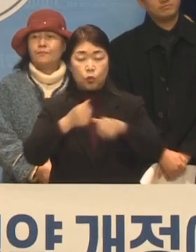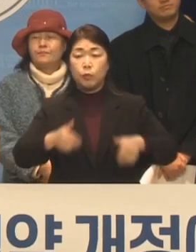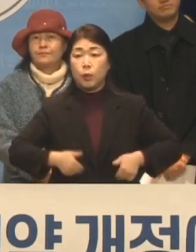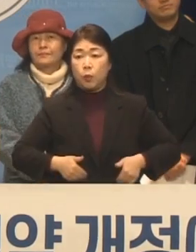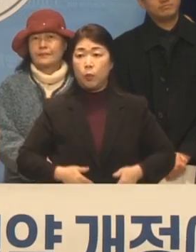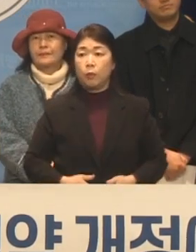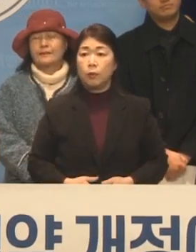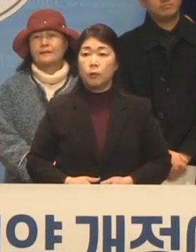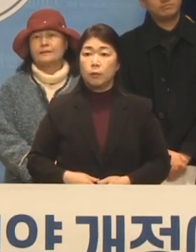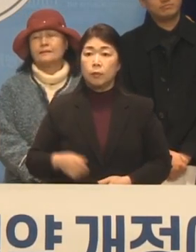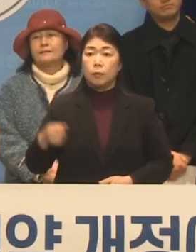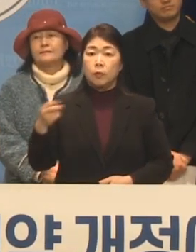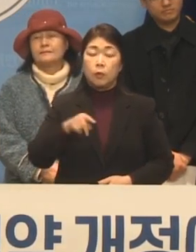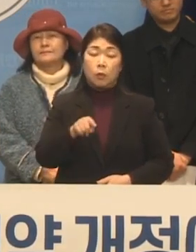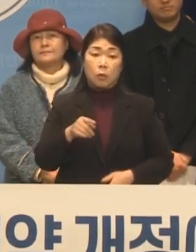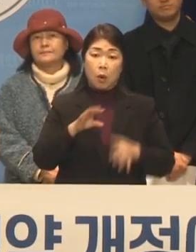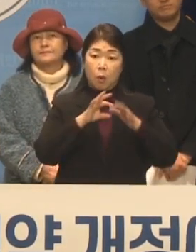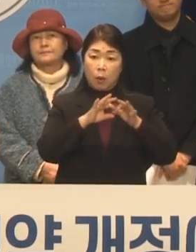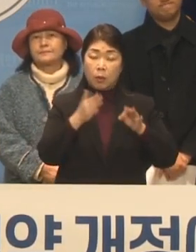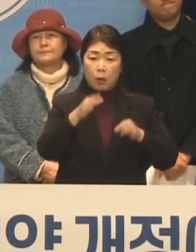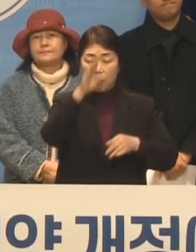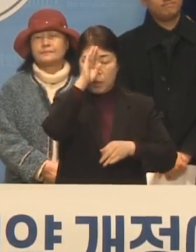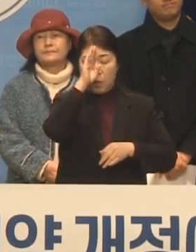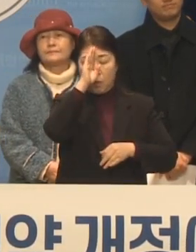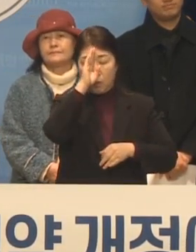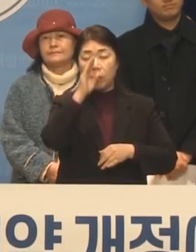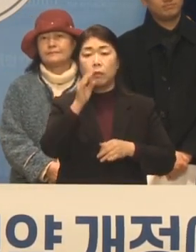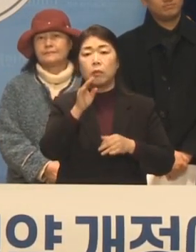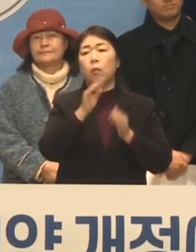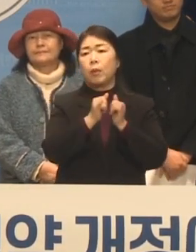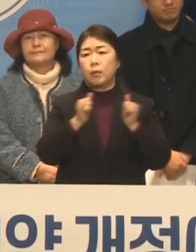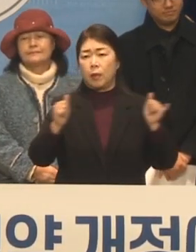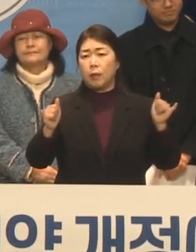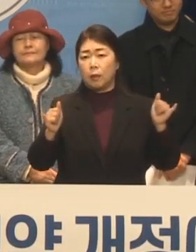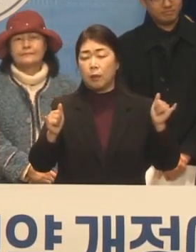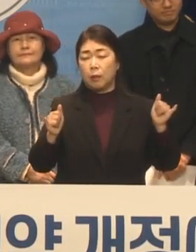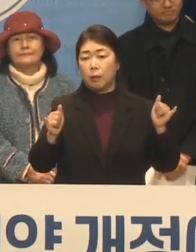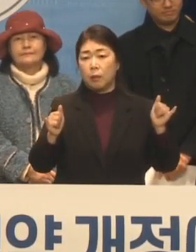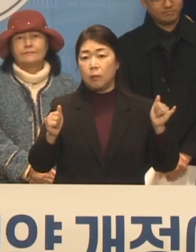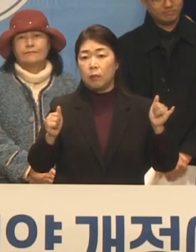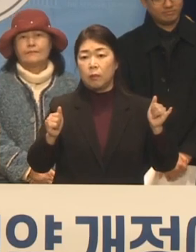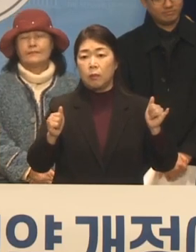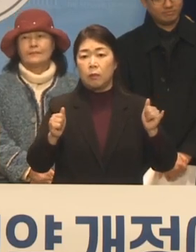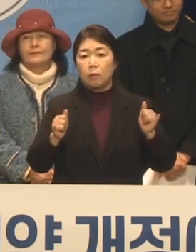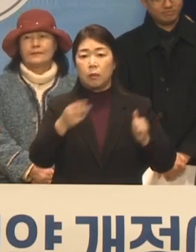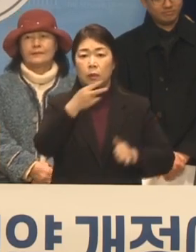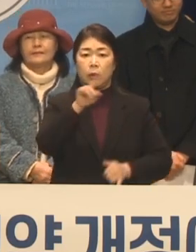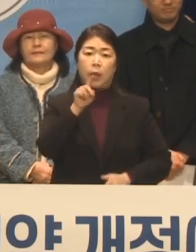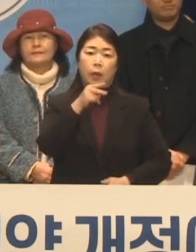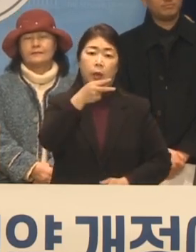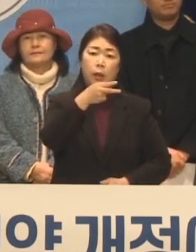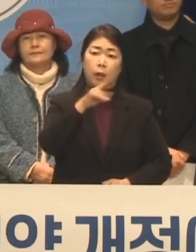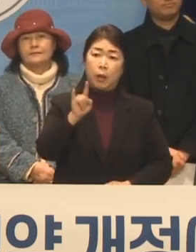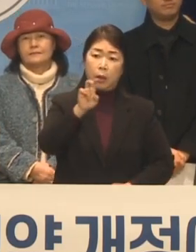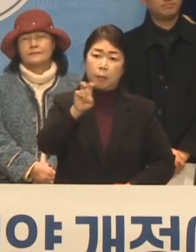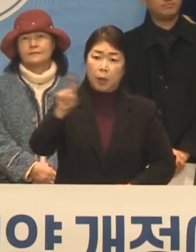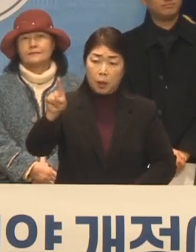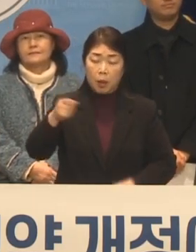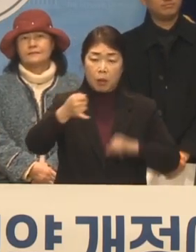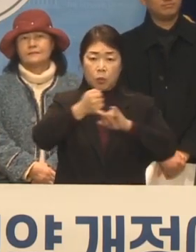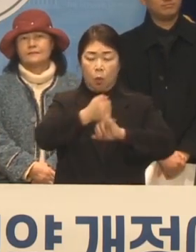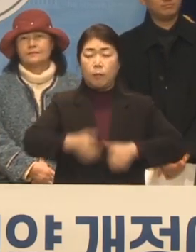필요하고 또 이와 관련된 질병을 앓고 있는 환자들은 그 필요성이 절실한